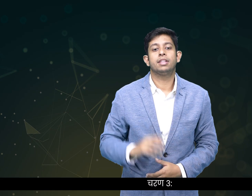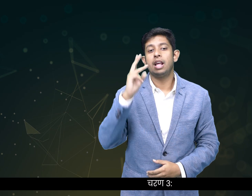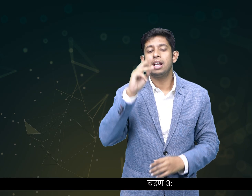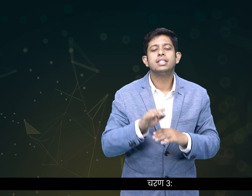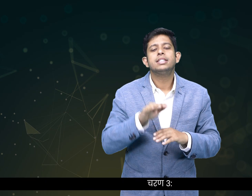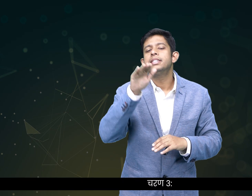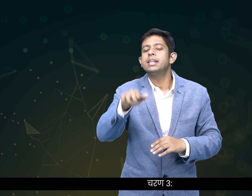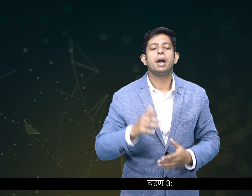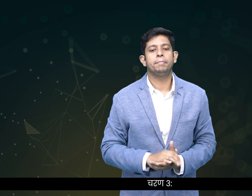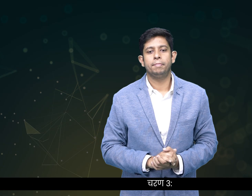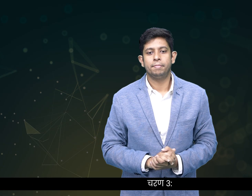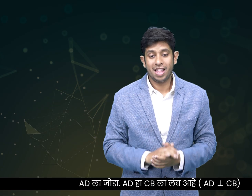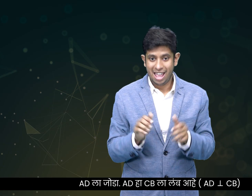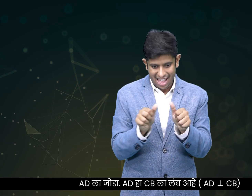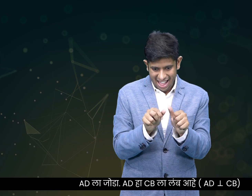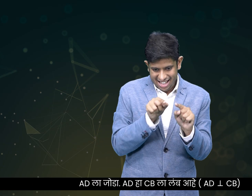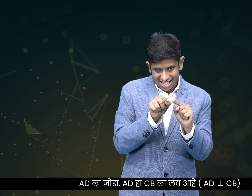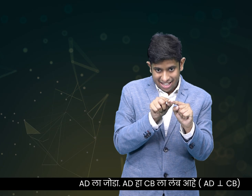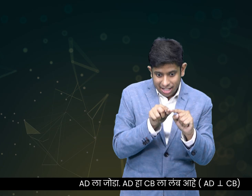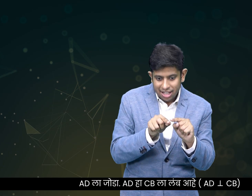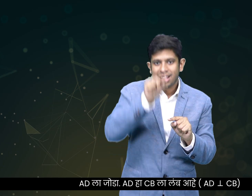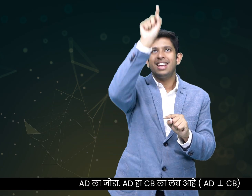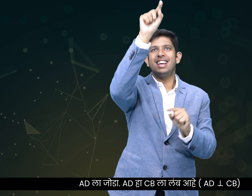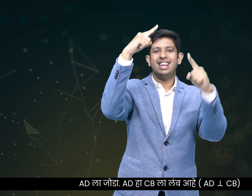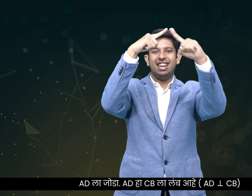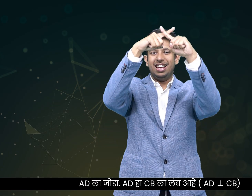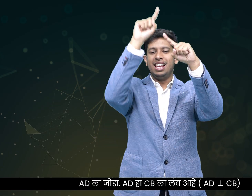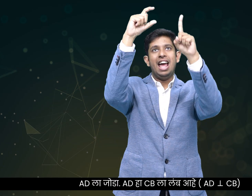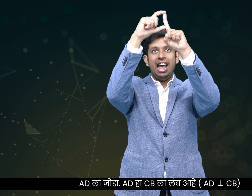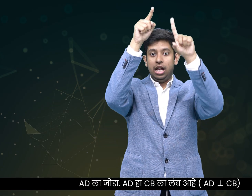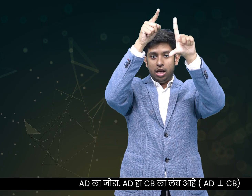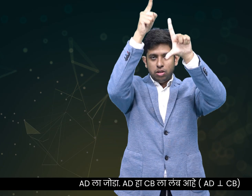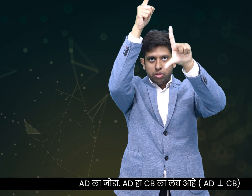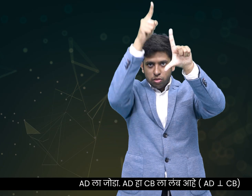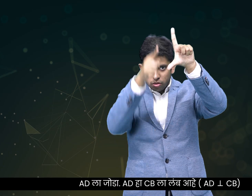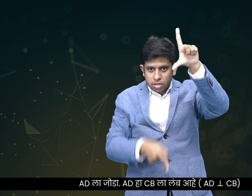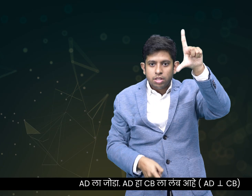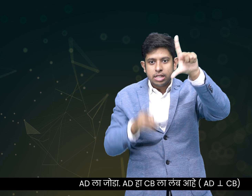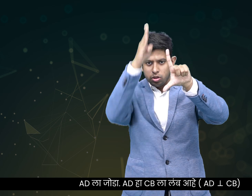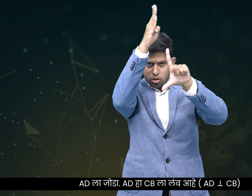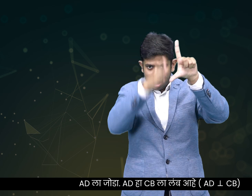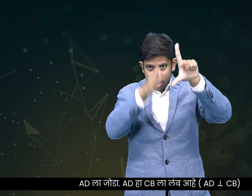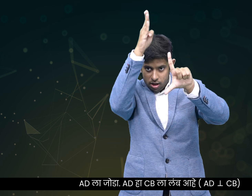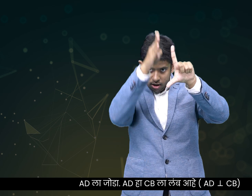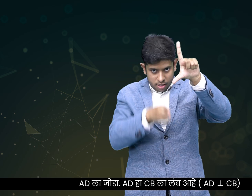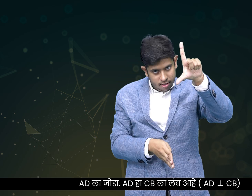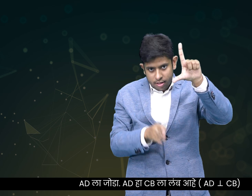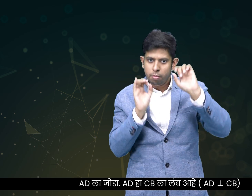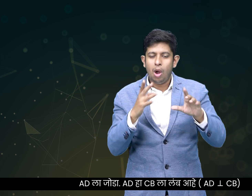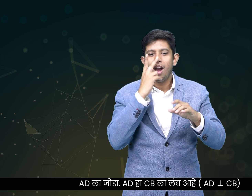चरण 3, AD ला जोडा. AD हा CB ला लंब आहे. AD लंब CB.